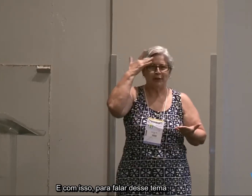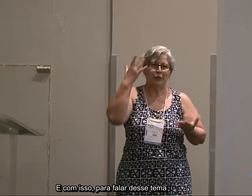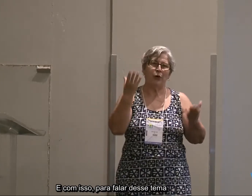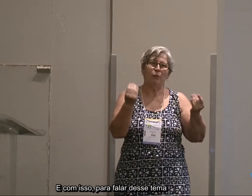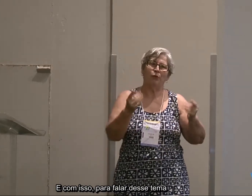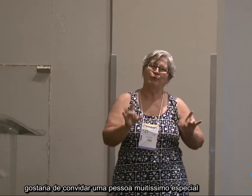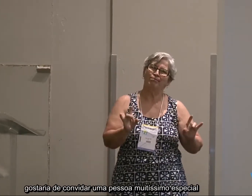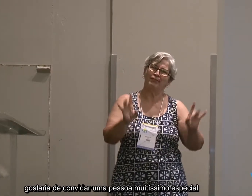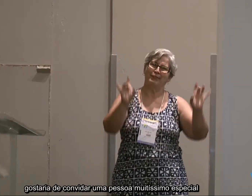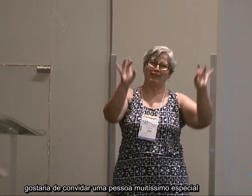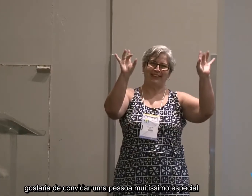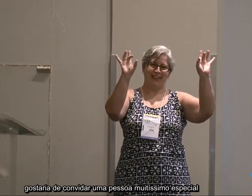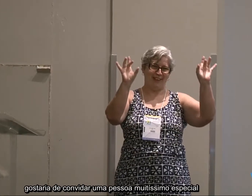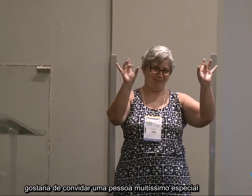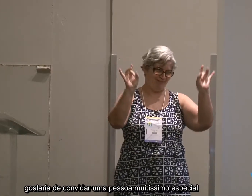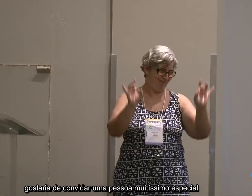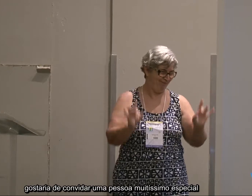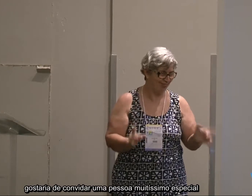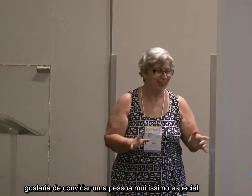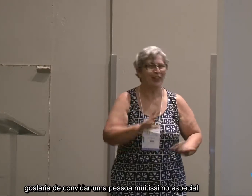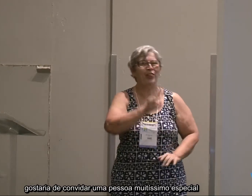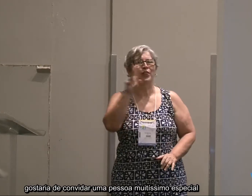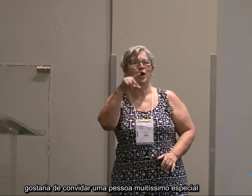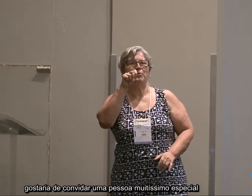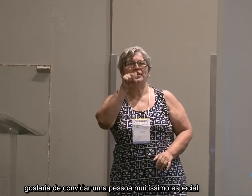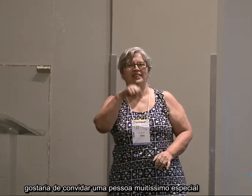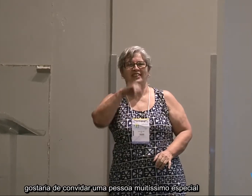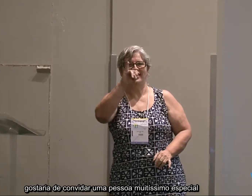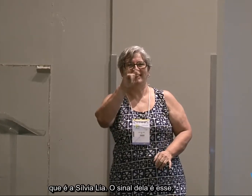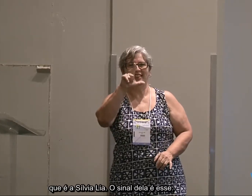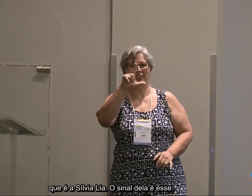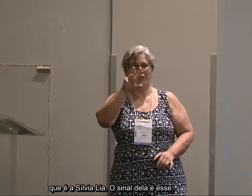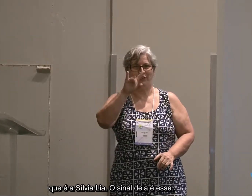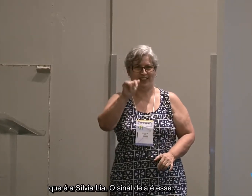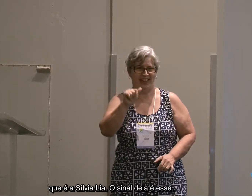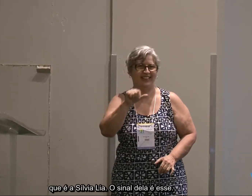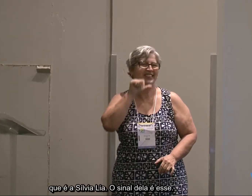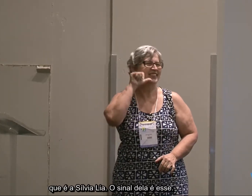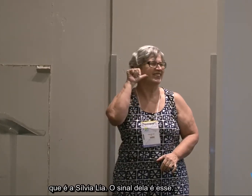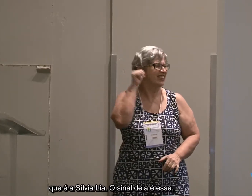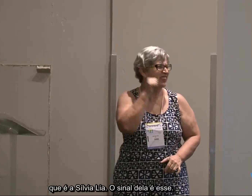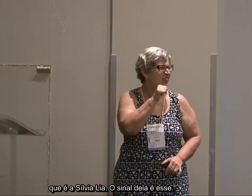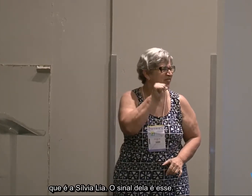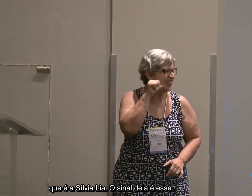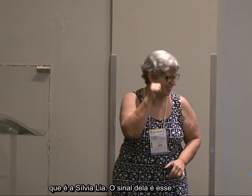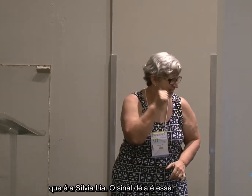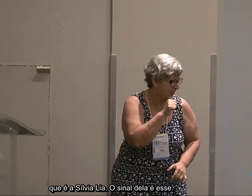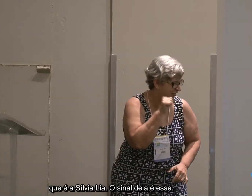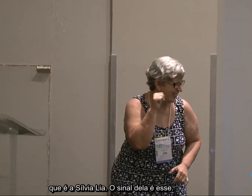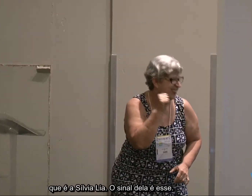tema, gostaria de convidar uma pessoa muitíssimo especial, que é a Silvia Lia. O sinal dela é